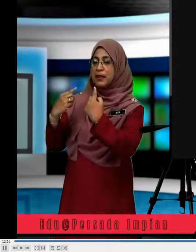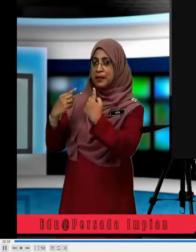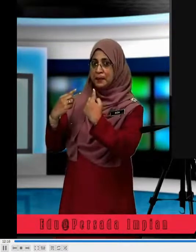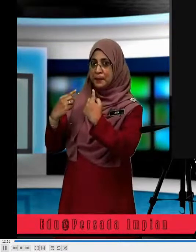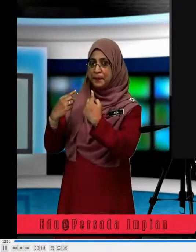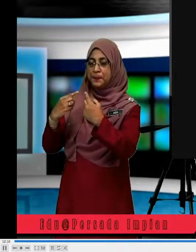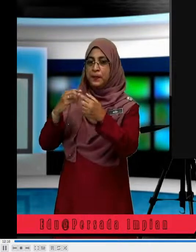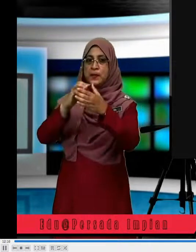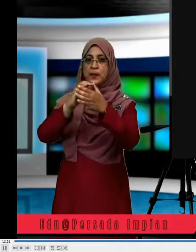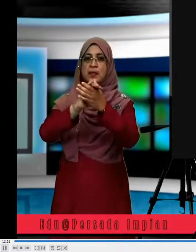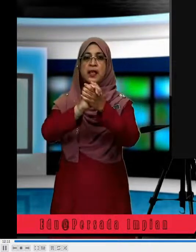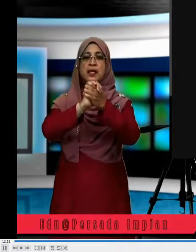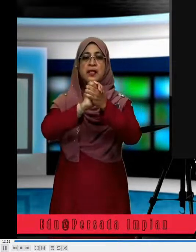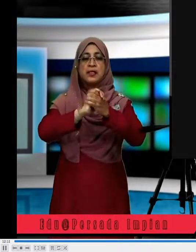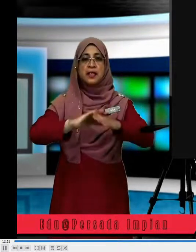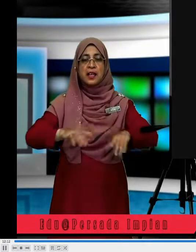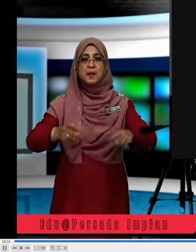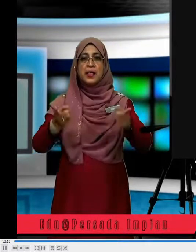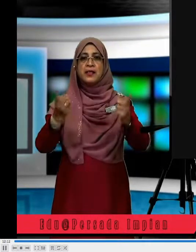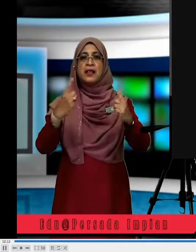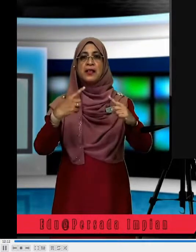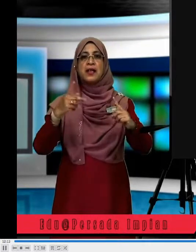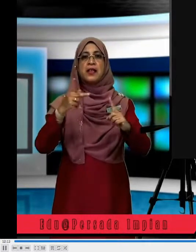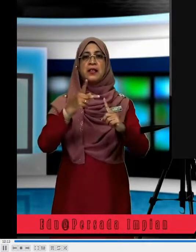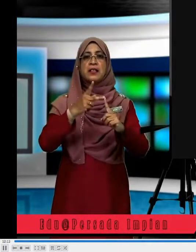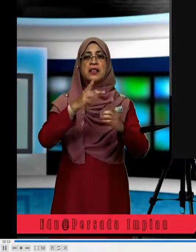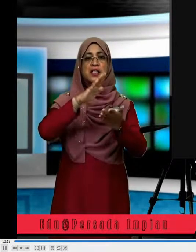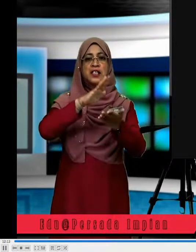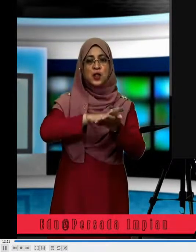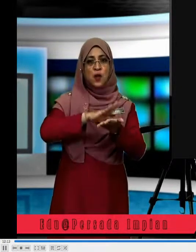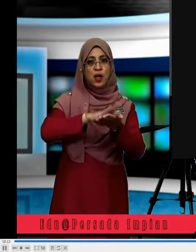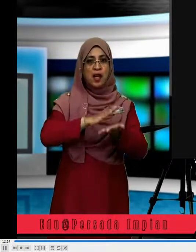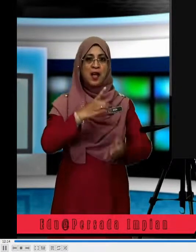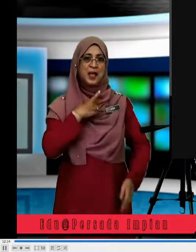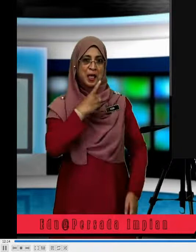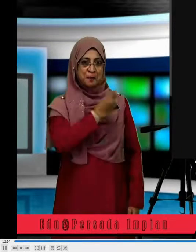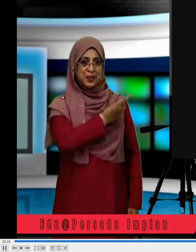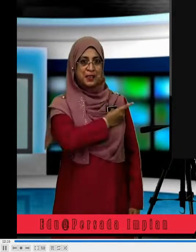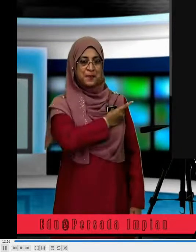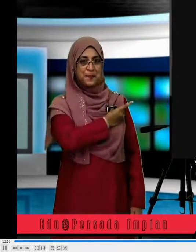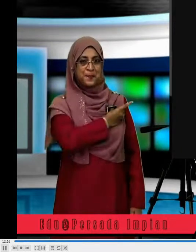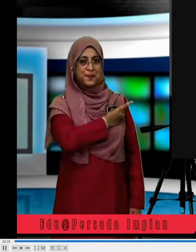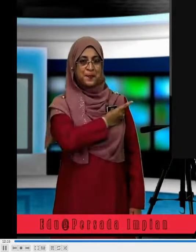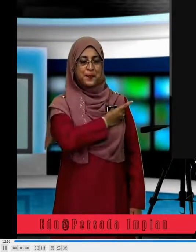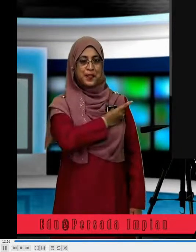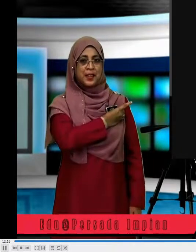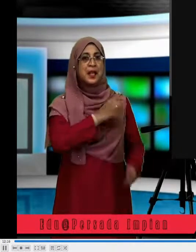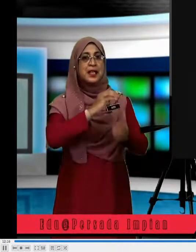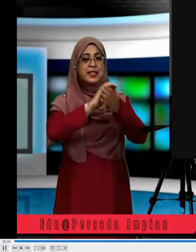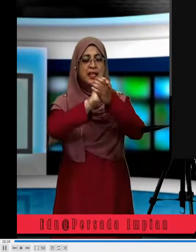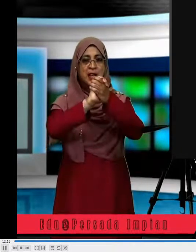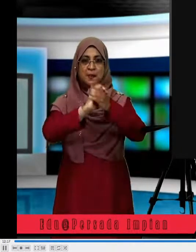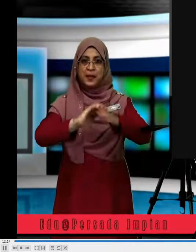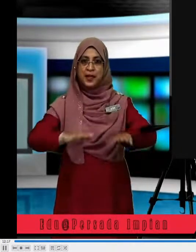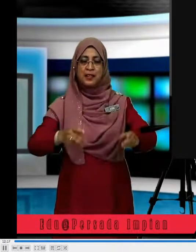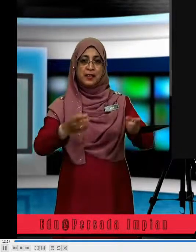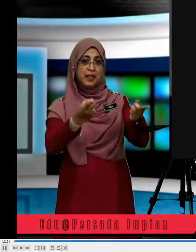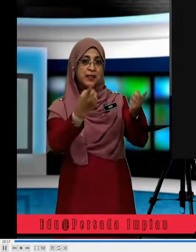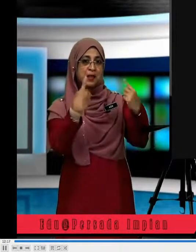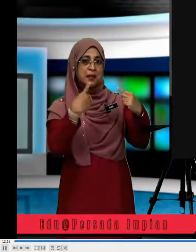datang Selamat datang ke sekolah kami kita